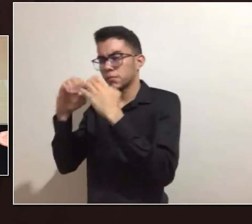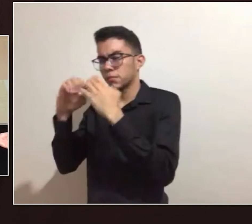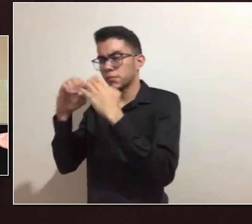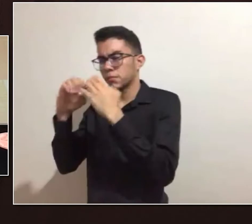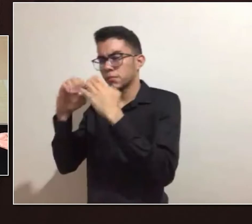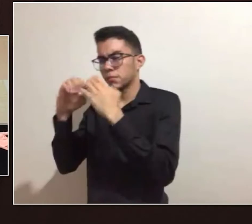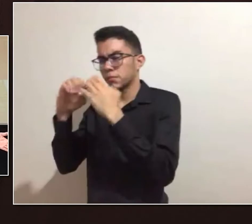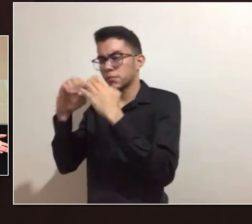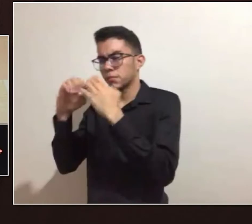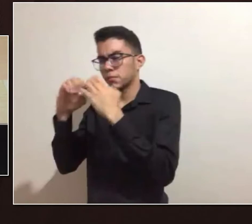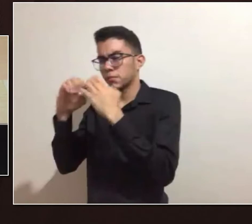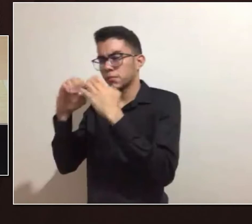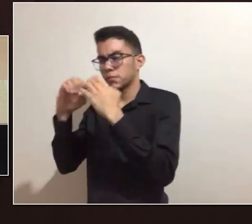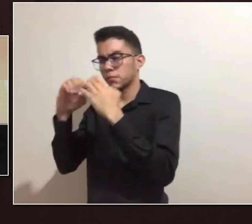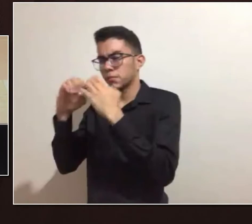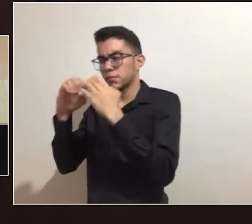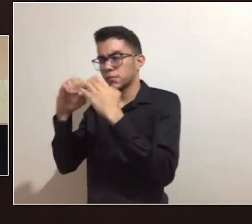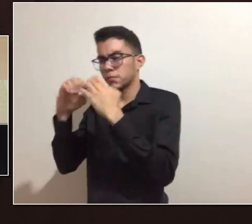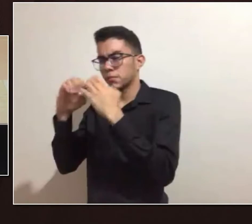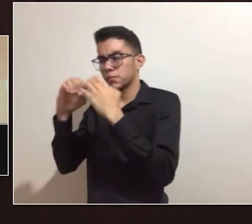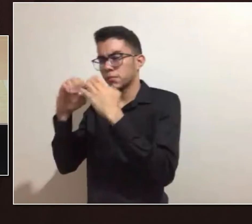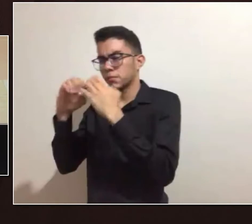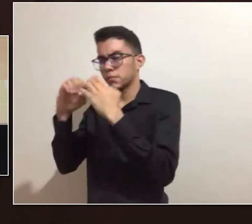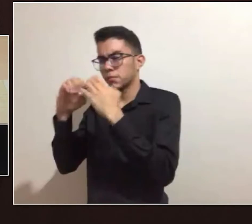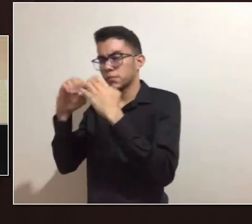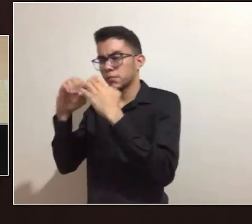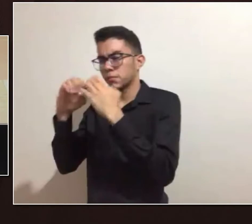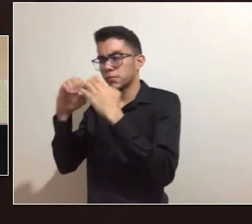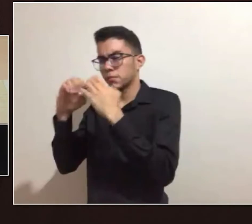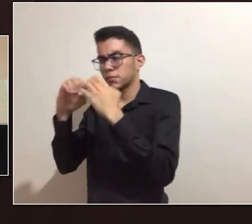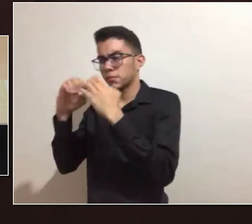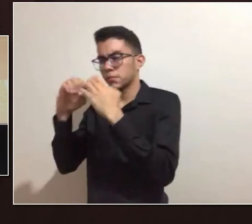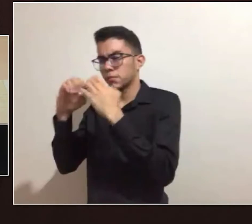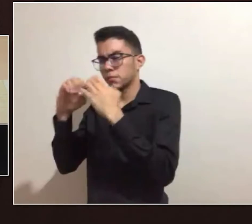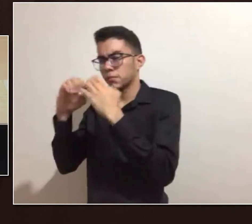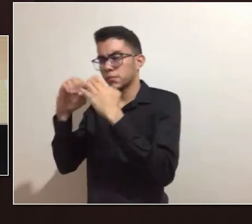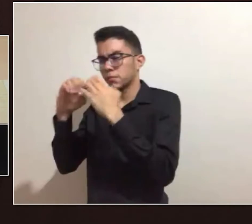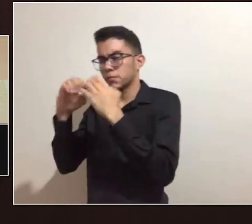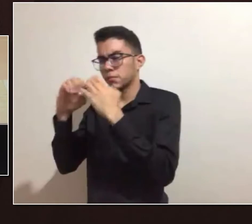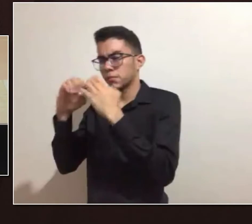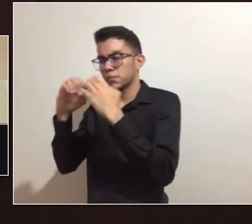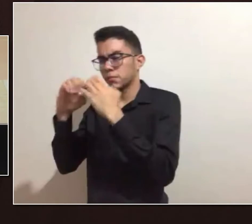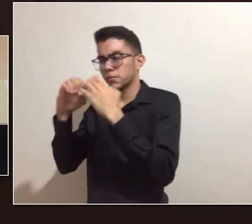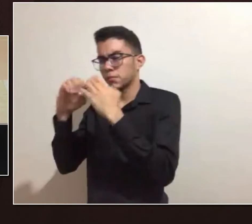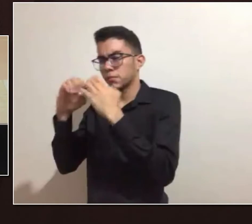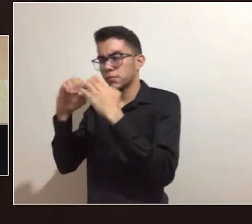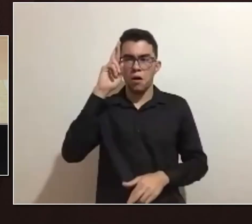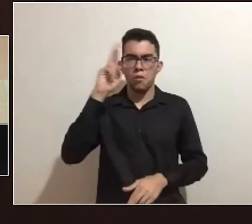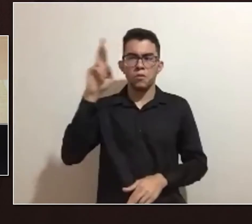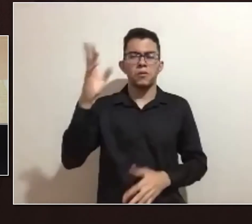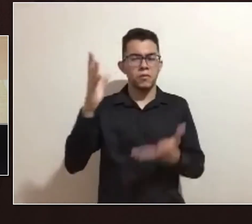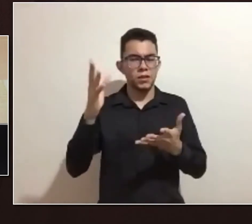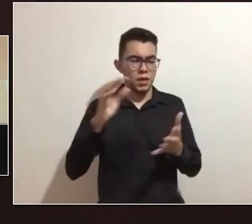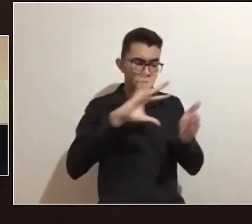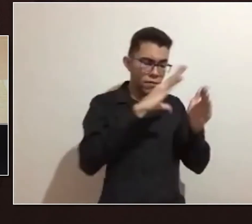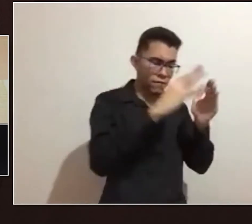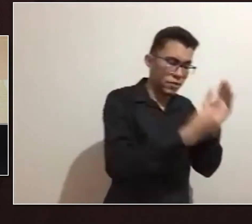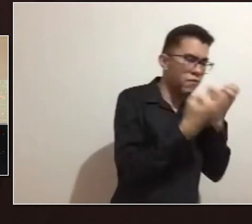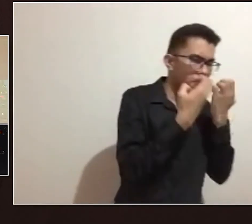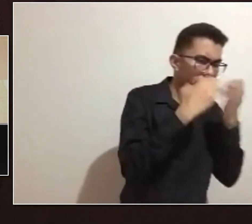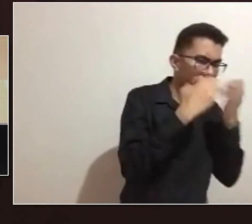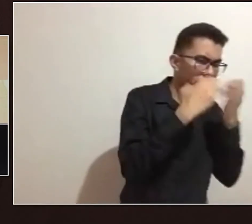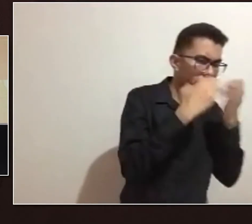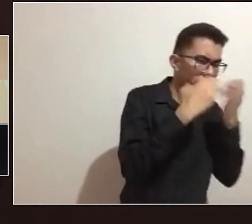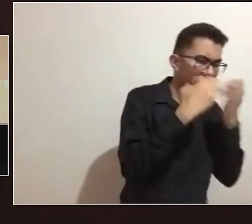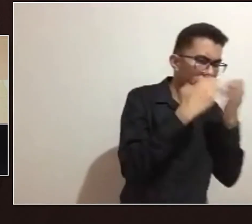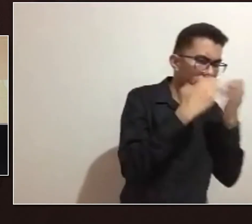que a igreja pregue o evangelho e deu de presente para a igreja, irmãos, essa abordagem divina,